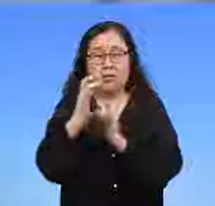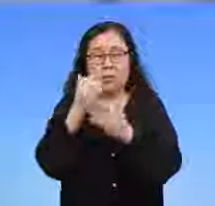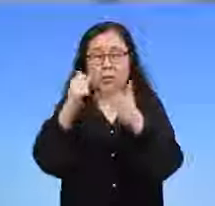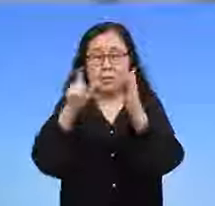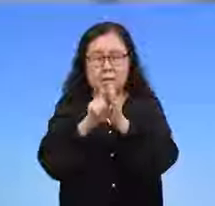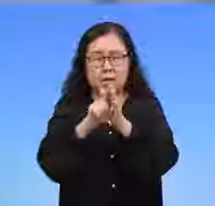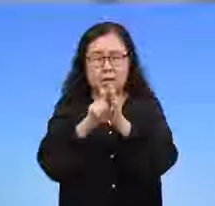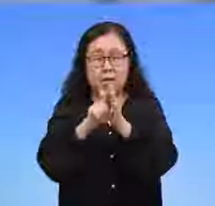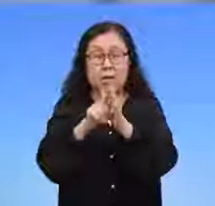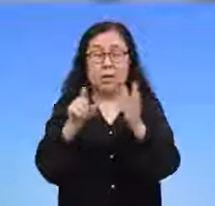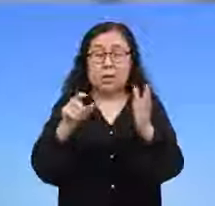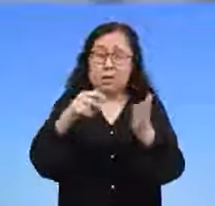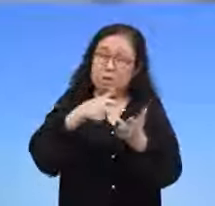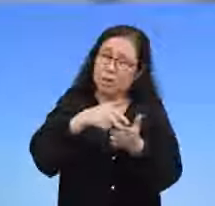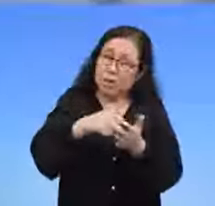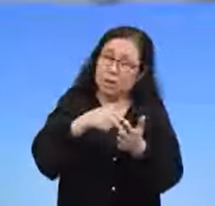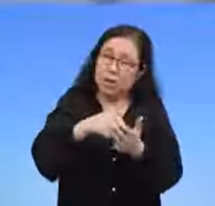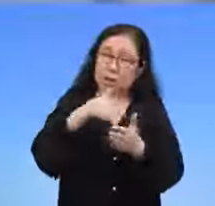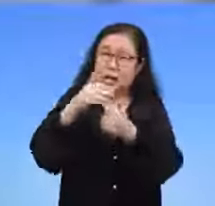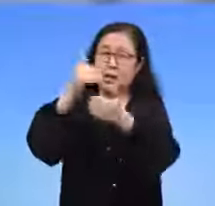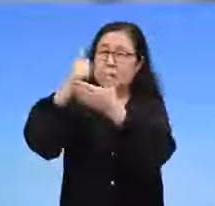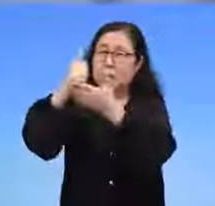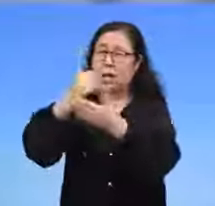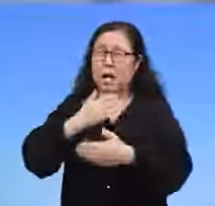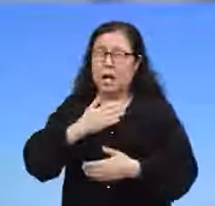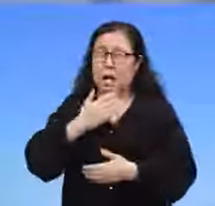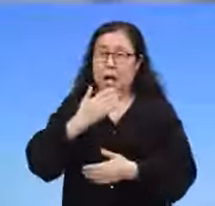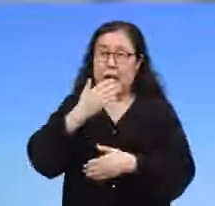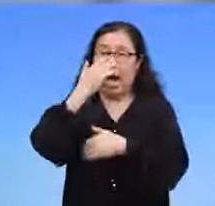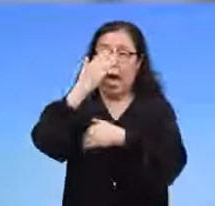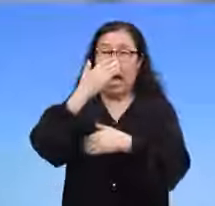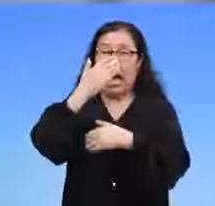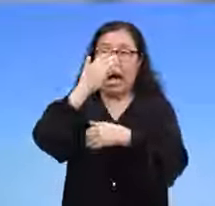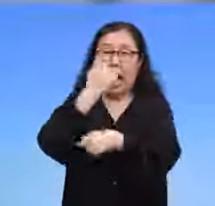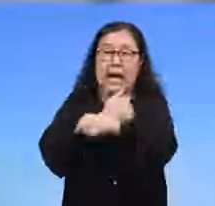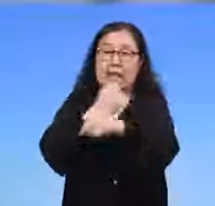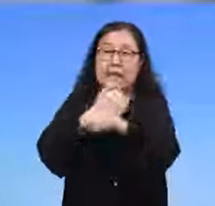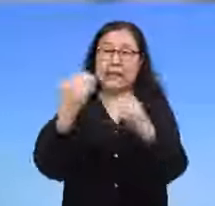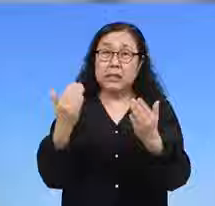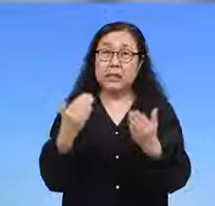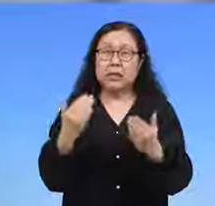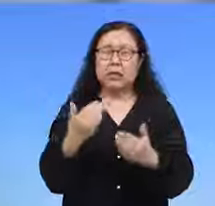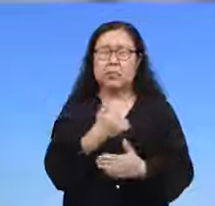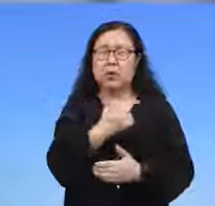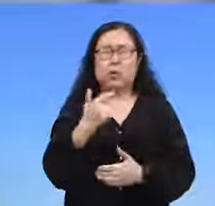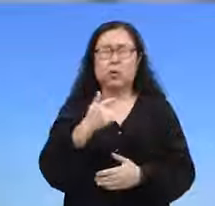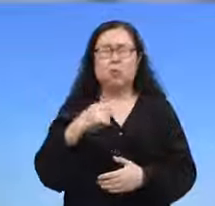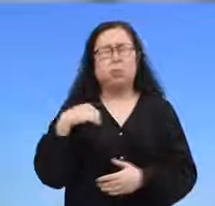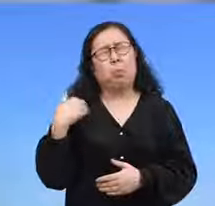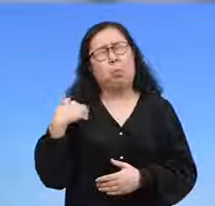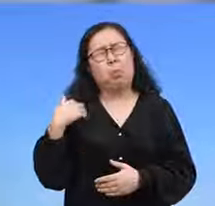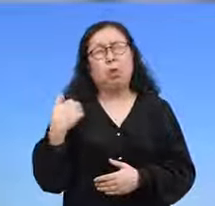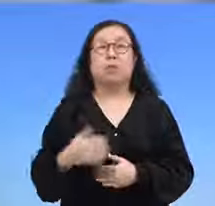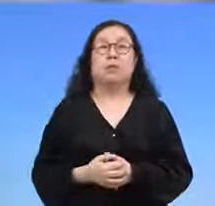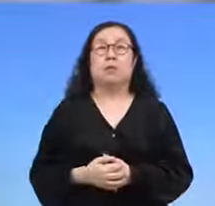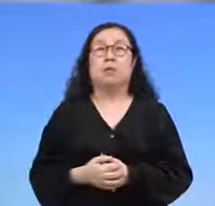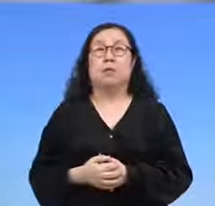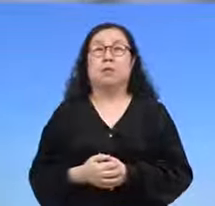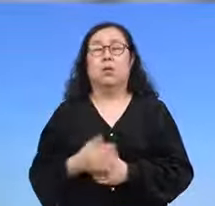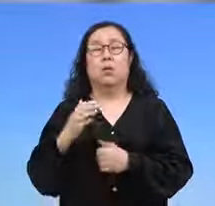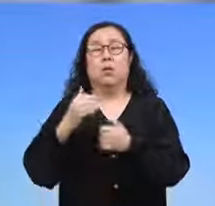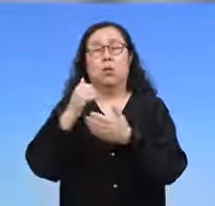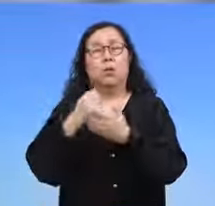하나님이 하시는 일이 진짜 모르겠습니다. 그래서 많은 분들이 이렇게 되뇌어질 거라고